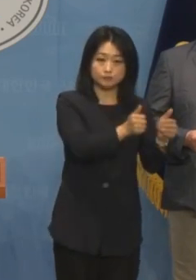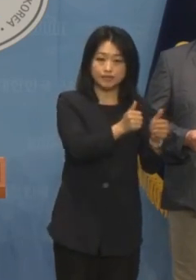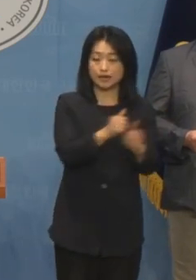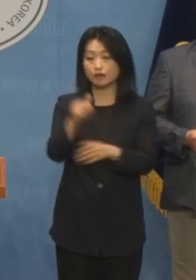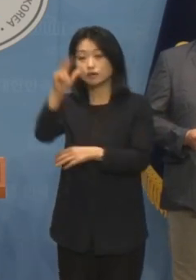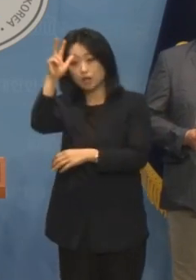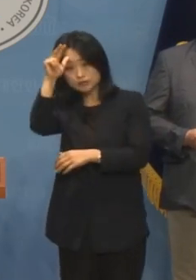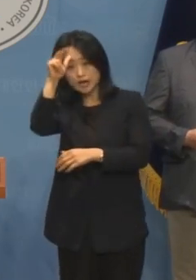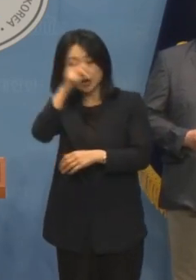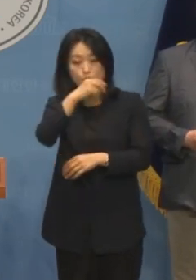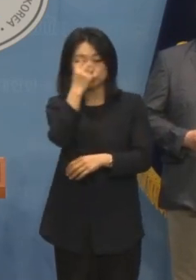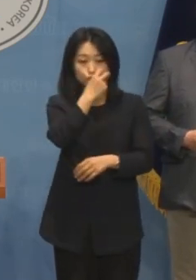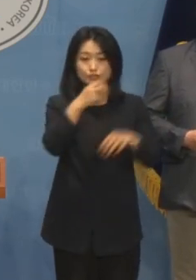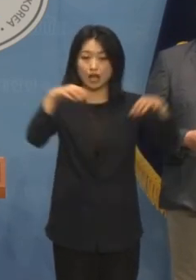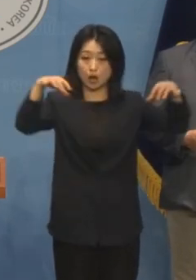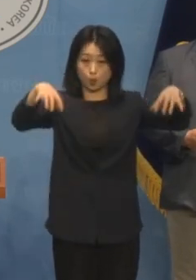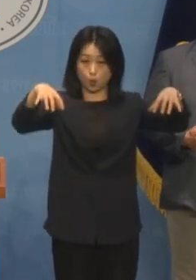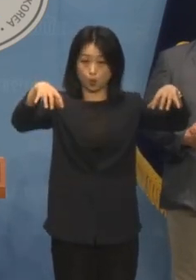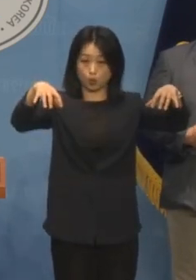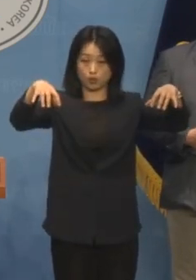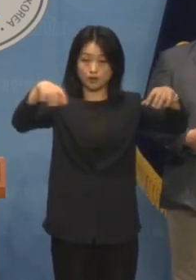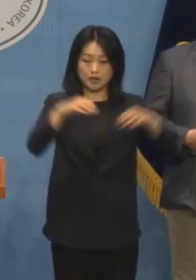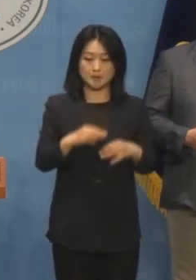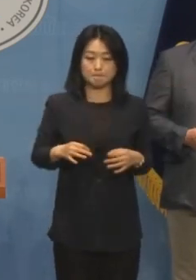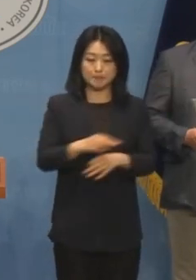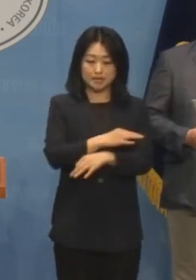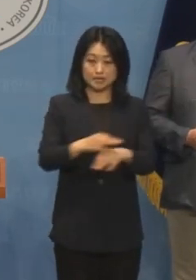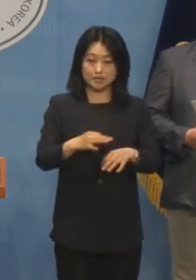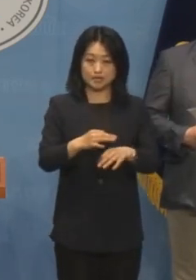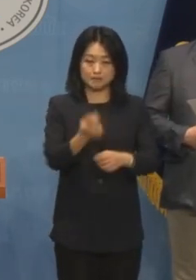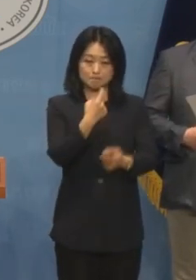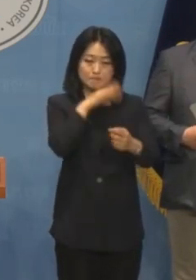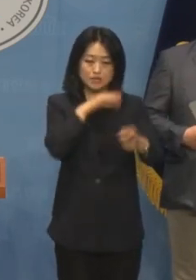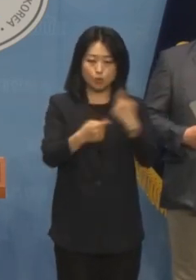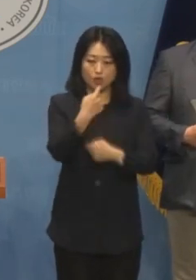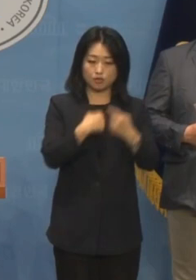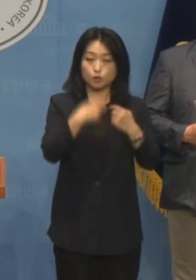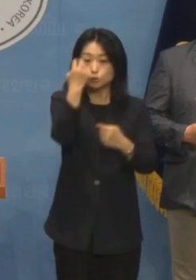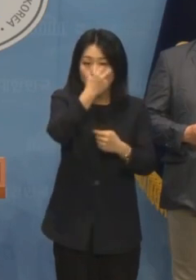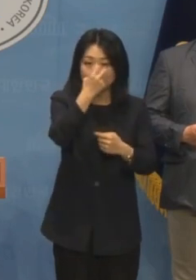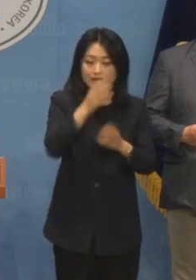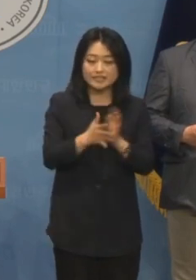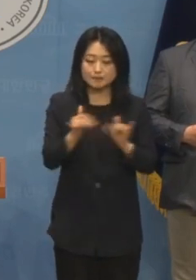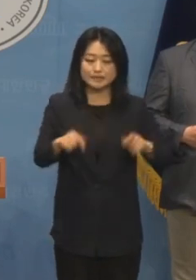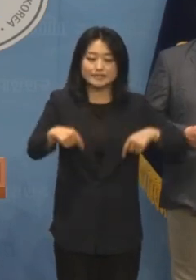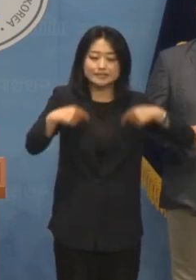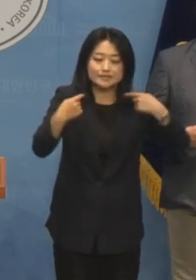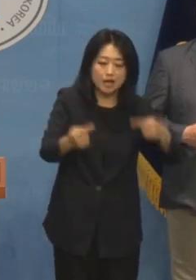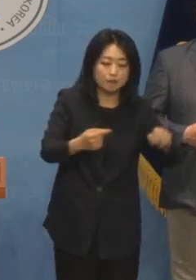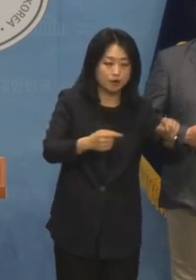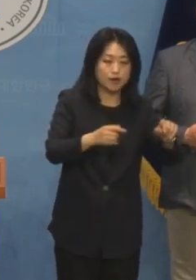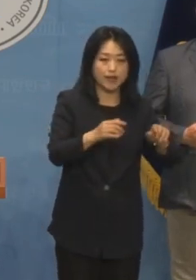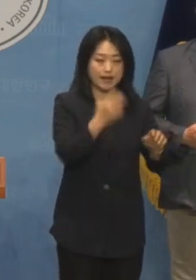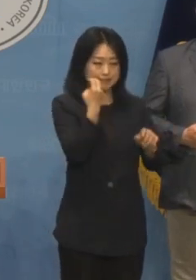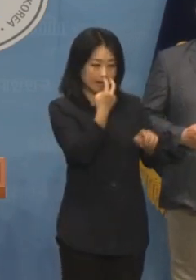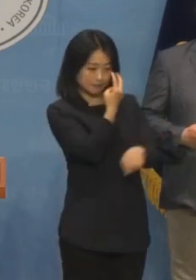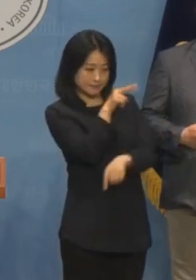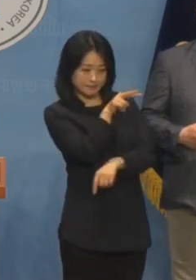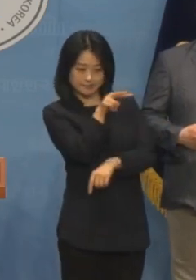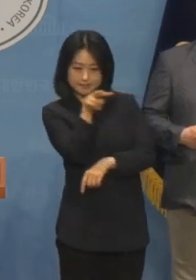등 수사기관에 가칭 비리민원조사위원회를 설치해 시민 참여의 감시기구가 일상적으로 작동되도록 해야